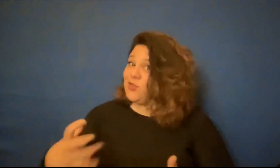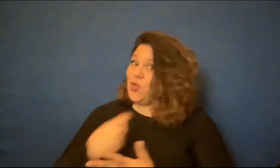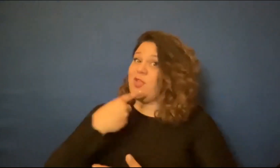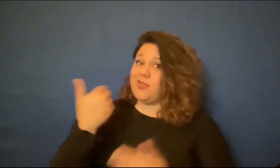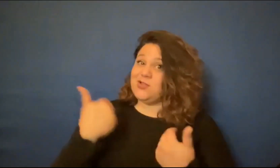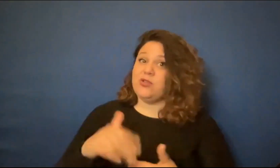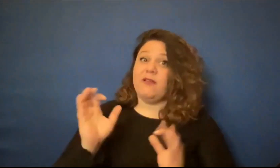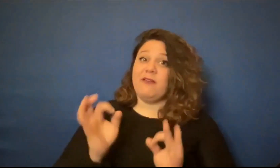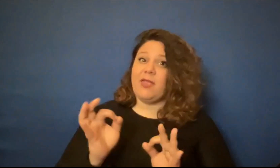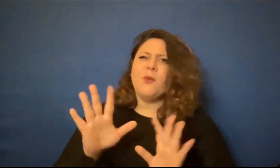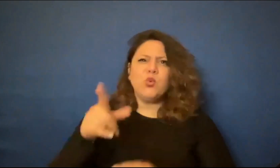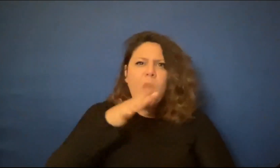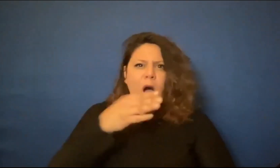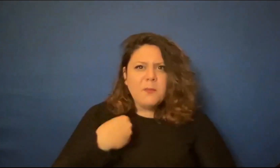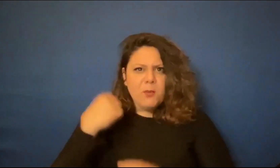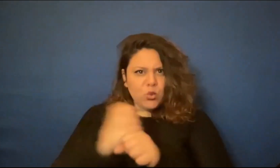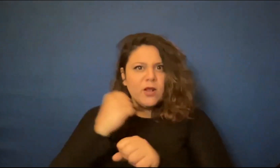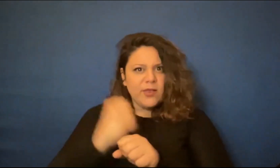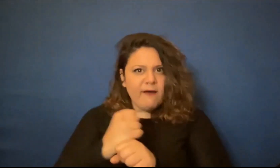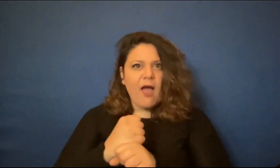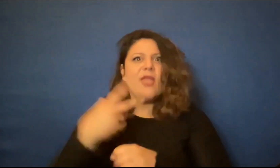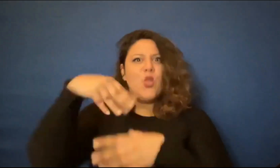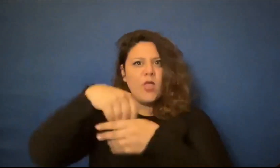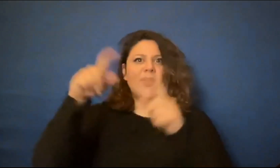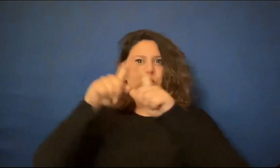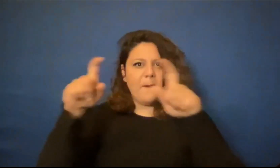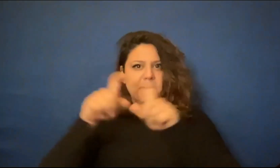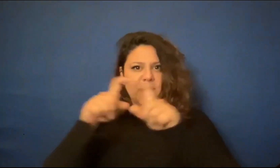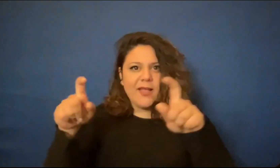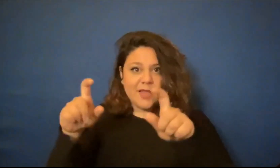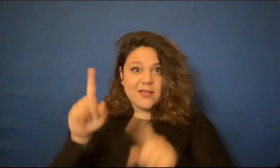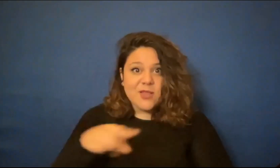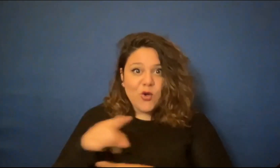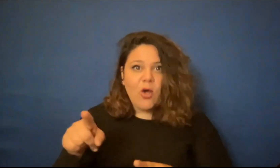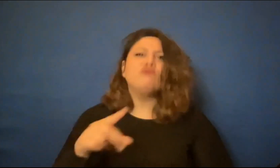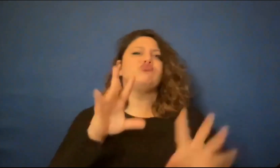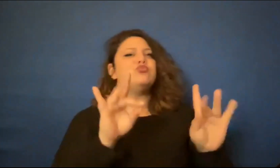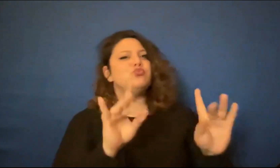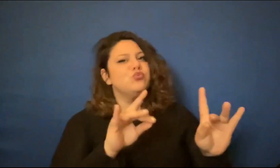Pero tú ahora mismo estás trabajando ya Sí. en una empresa, ¿no? Sí.